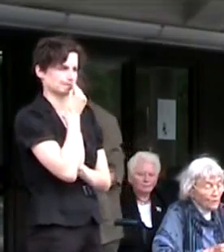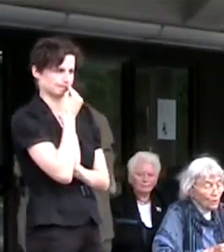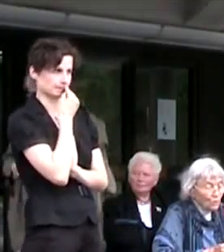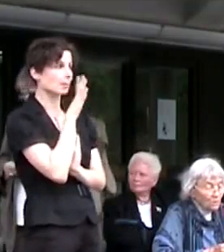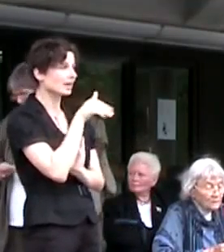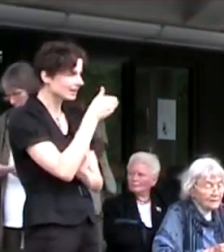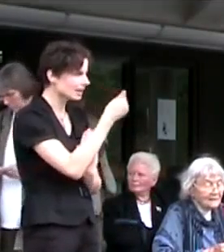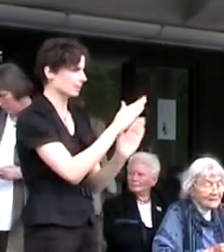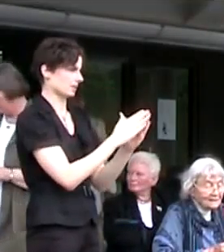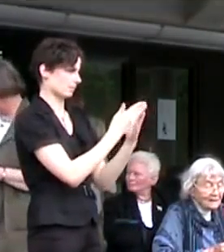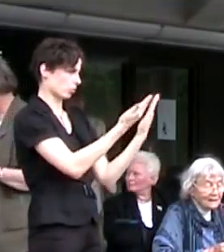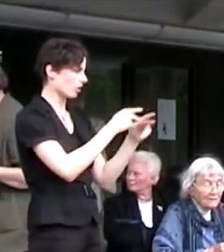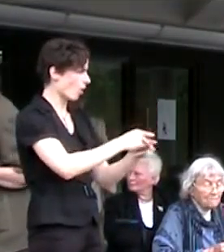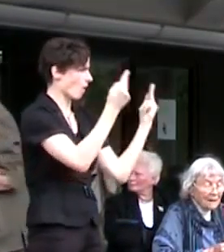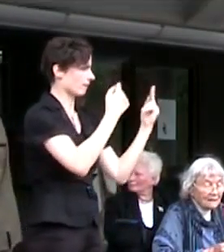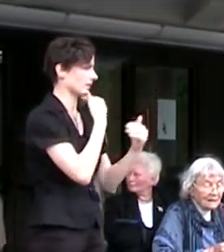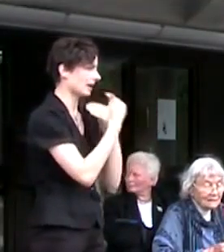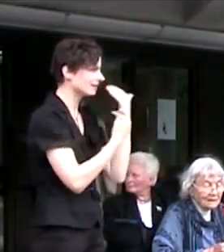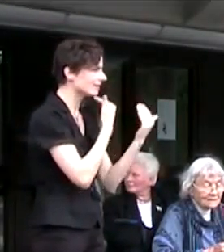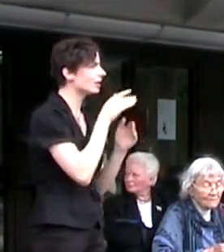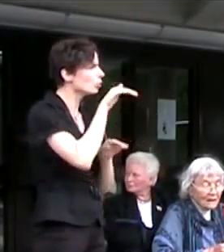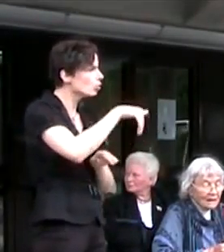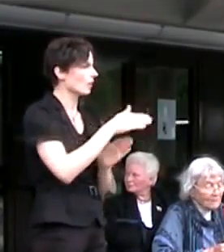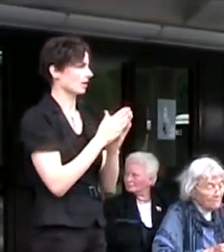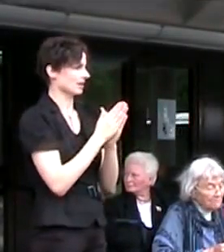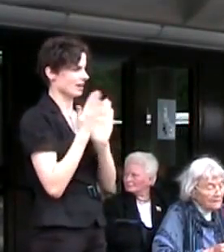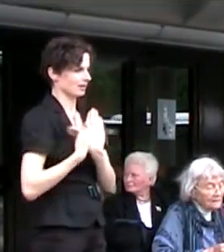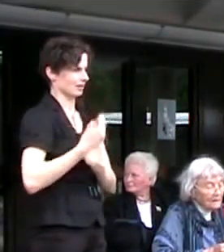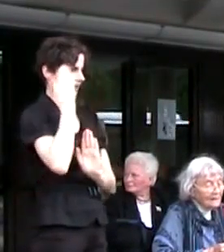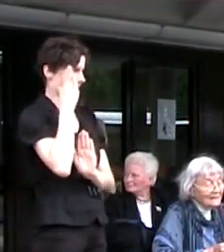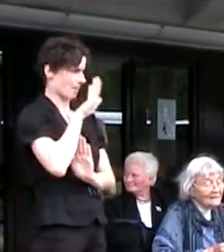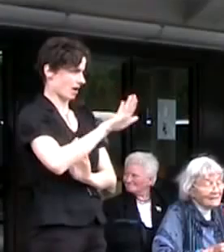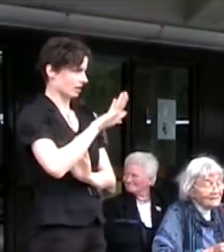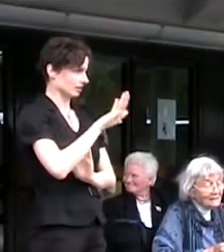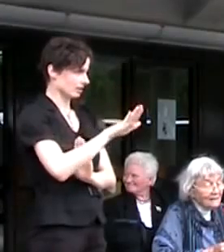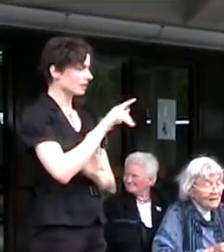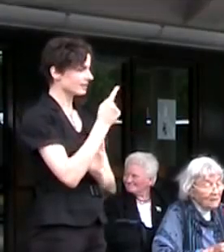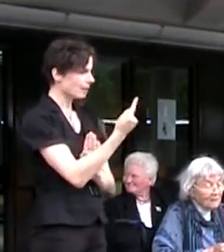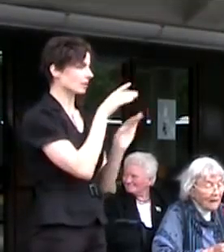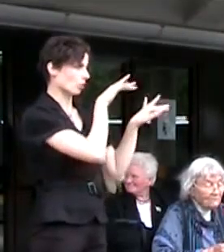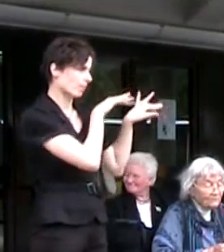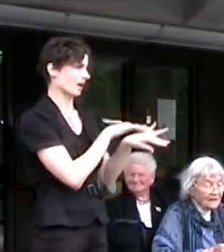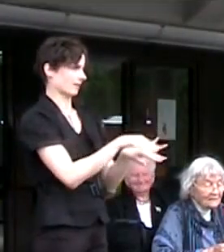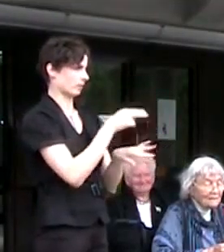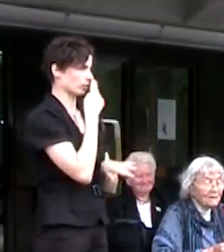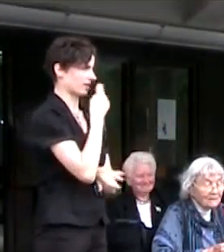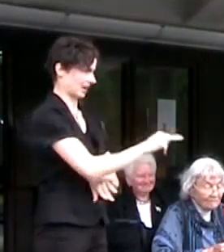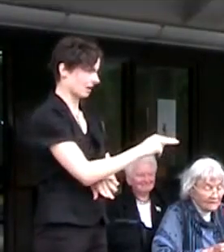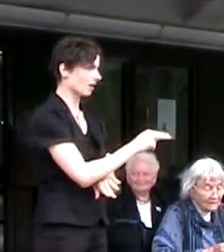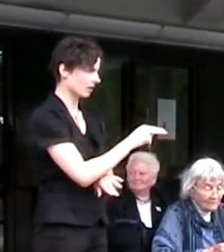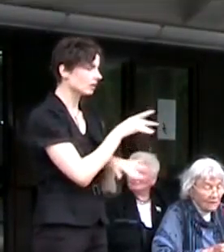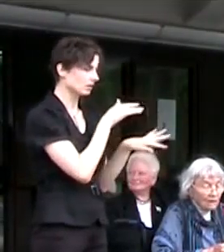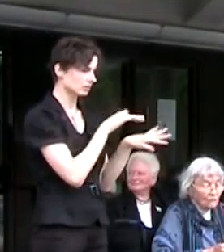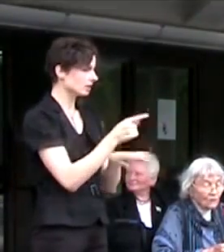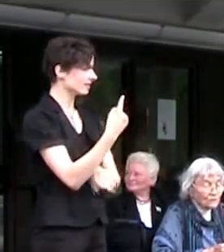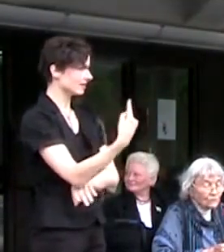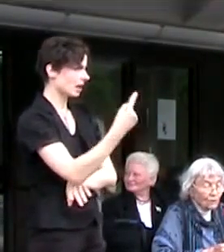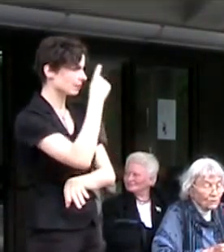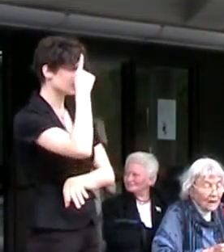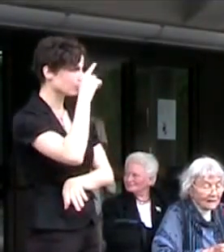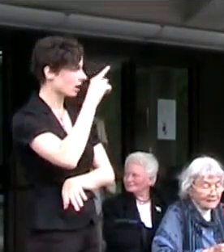Taschenbuch über die Kirche im Banne Hitlers im Kapitel Die Kirchen im Kampf gegen die Minderwertigen